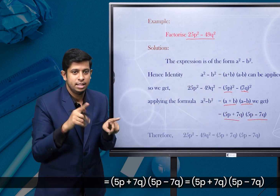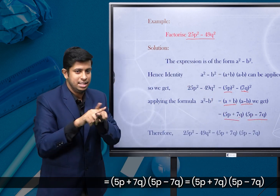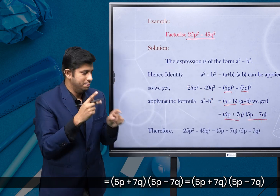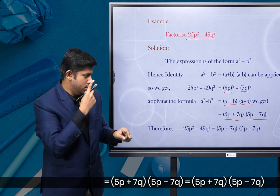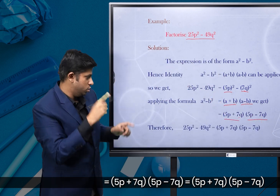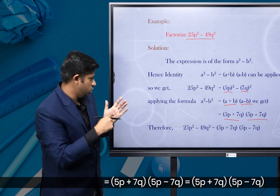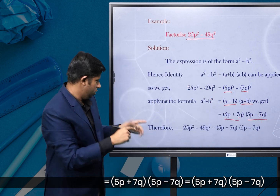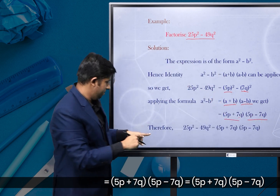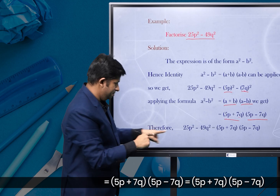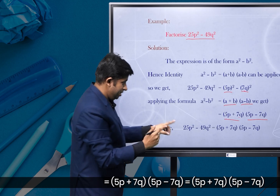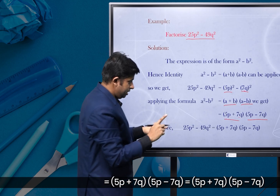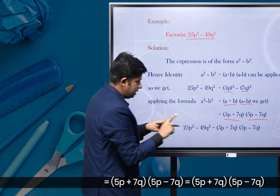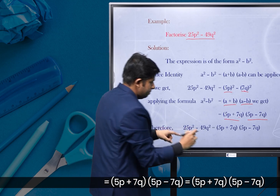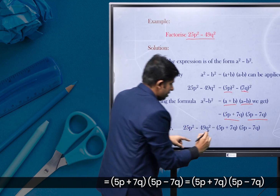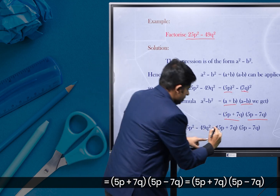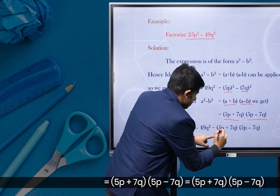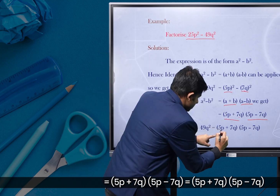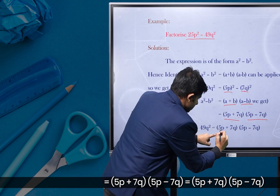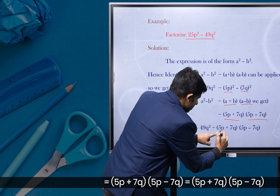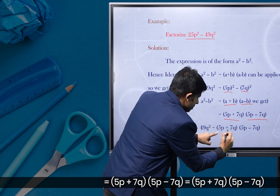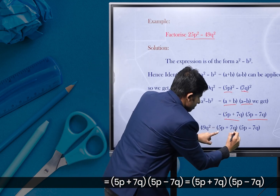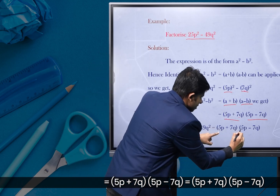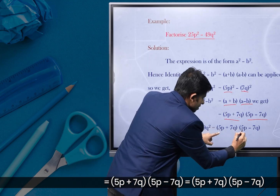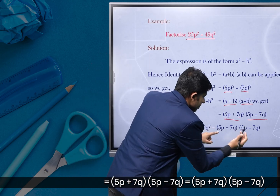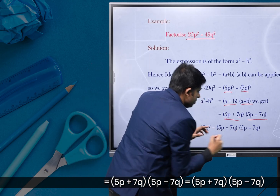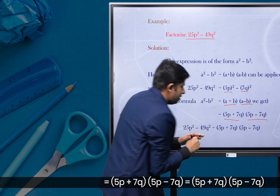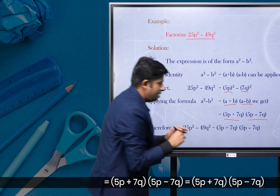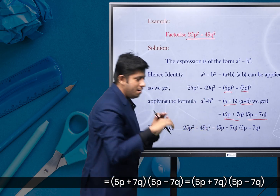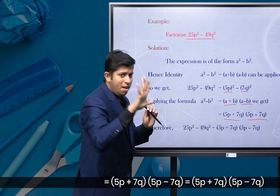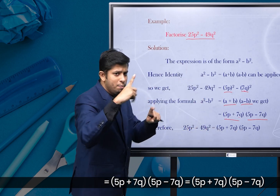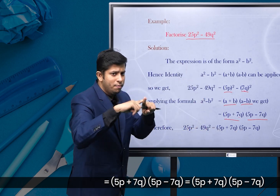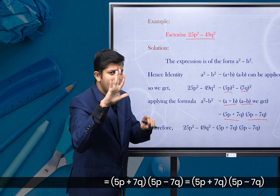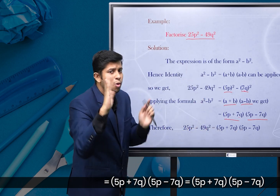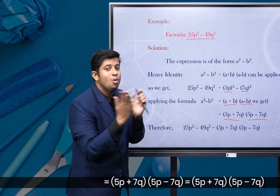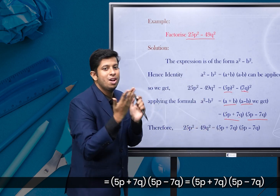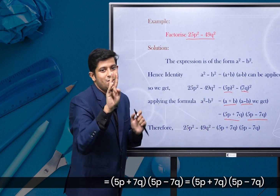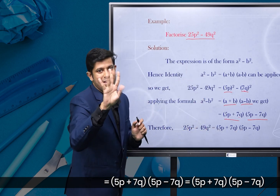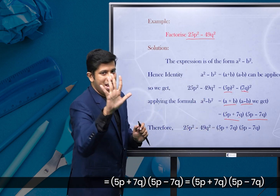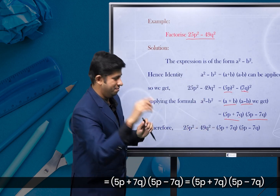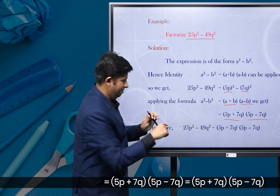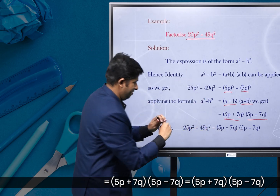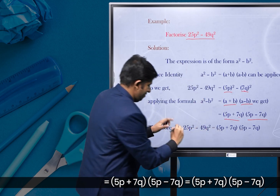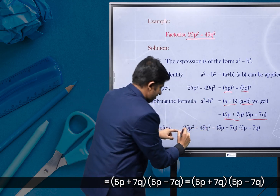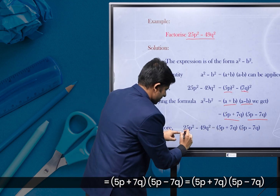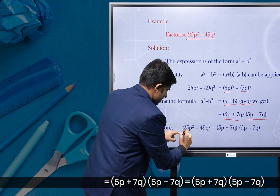बरोबर 5p अधिक 7q एका कंसामध्ये आणि दुसऱ्या कंसामध्ये 5p वजा